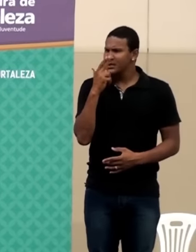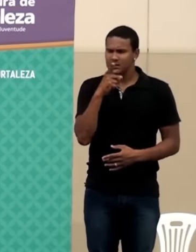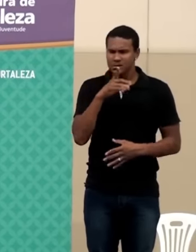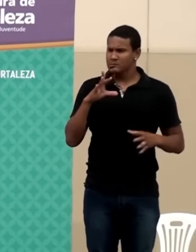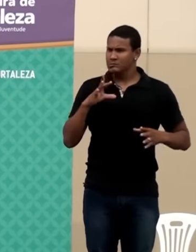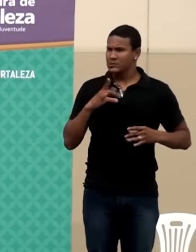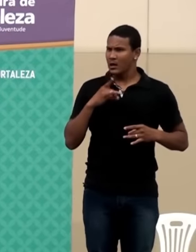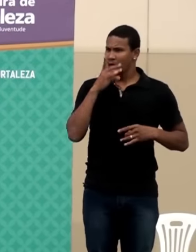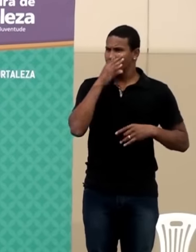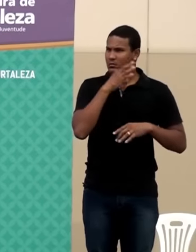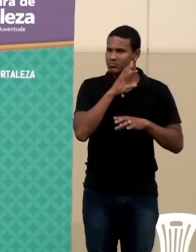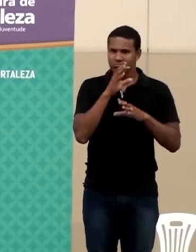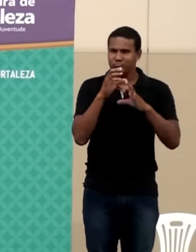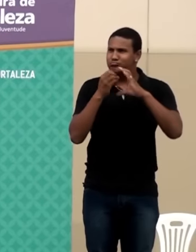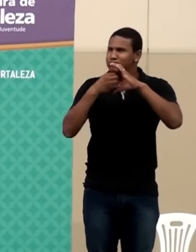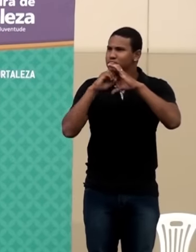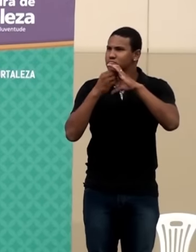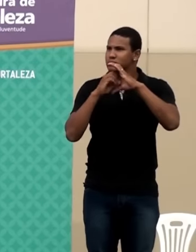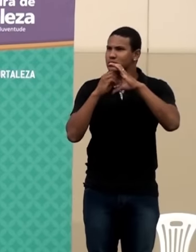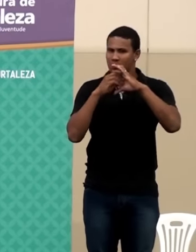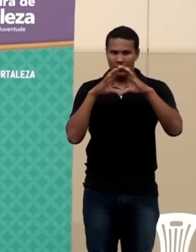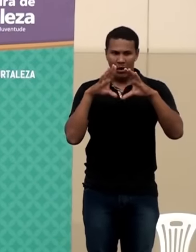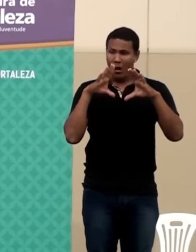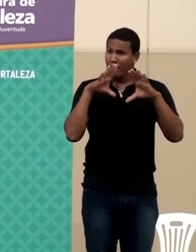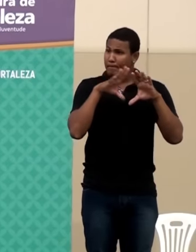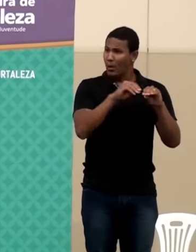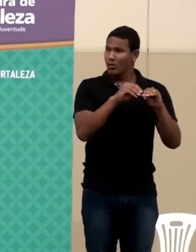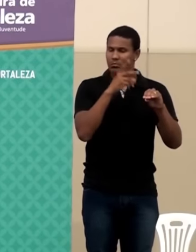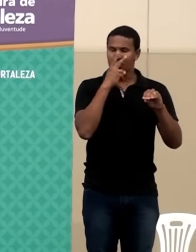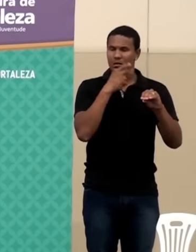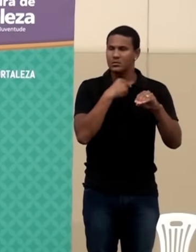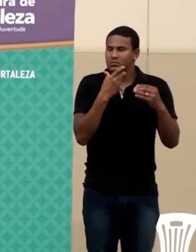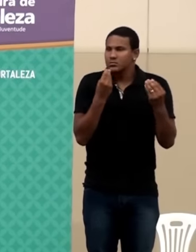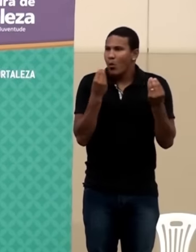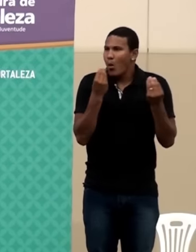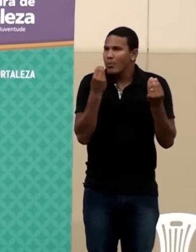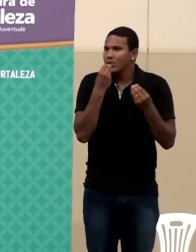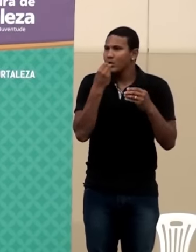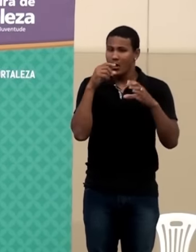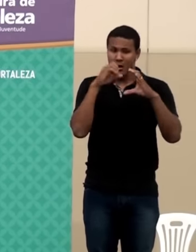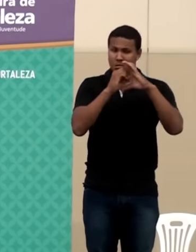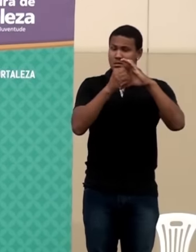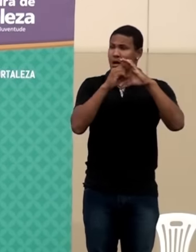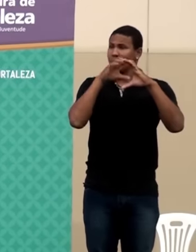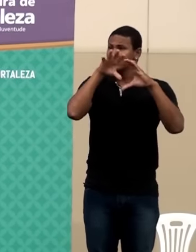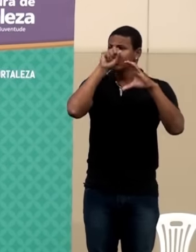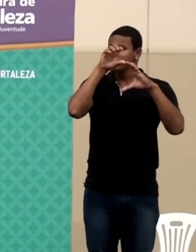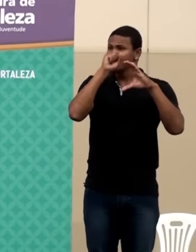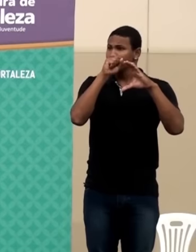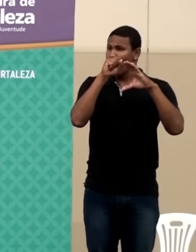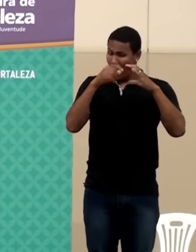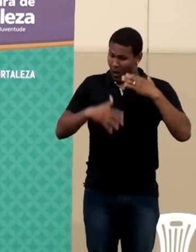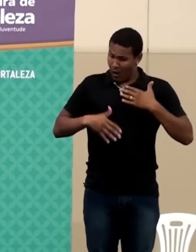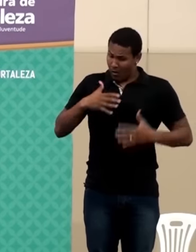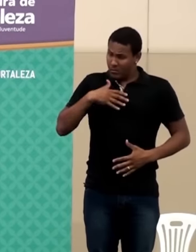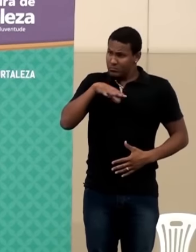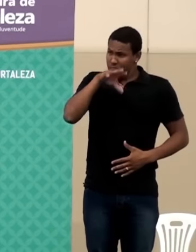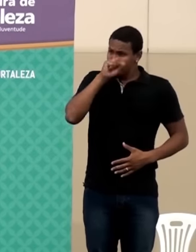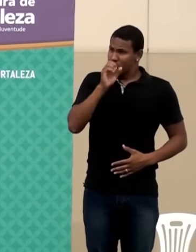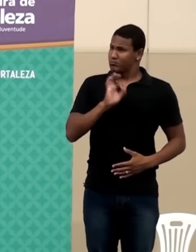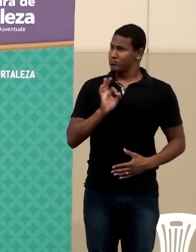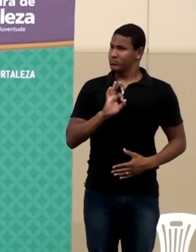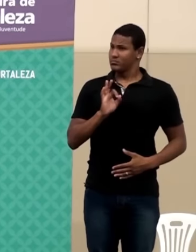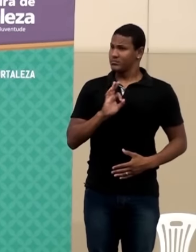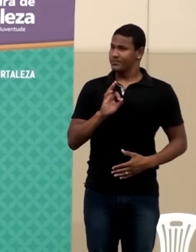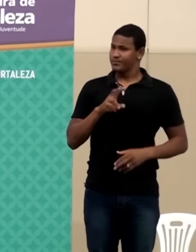por cianeto não tem como transportar os gases da respiração celular. Se a pessoa não respira, ela morre. Então, o